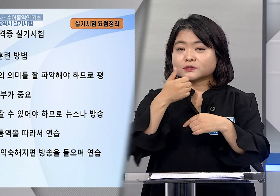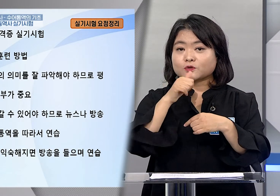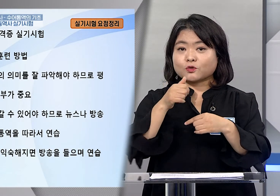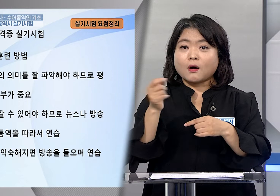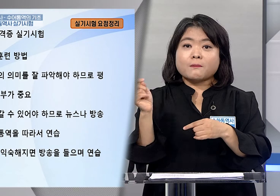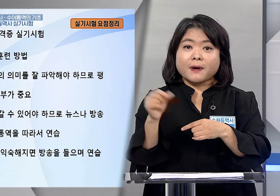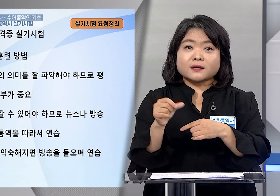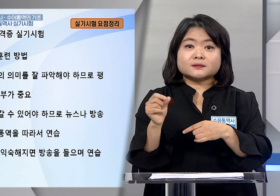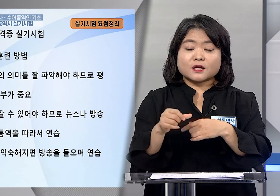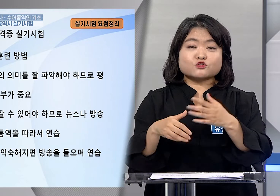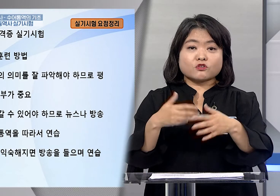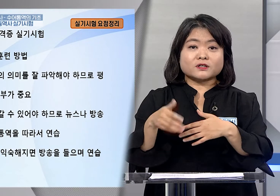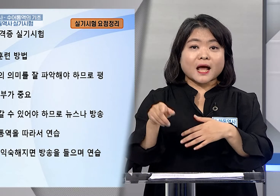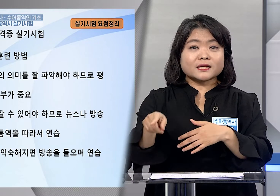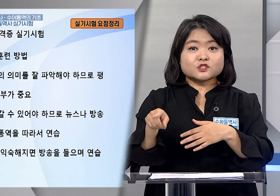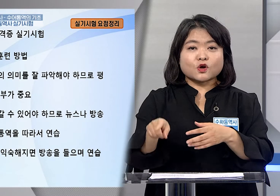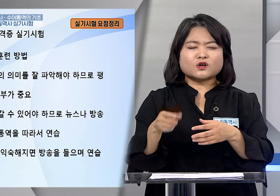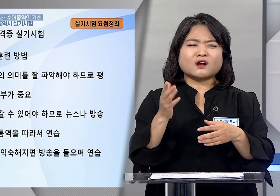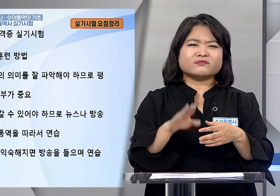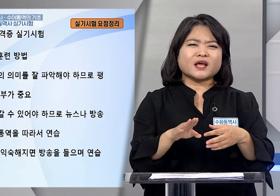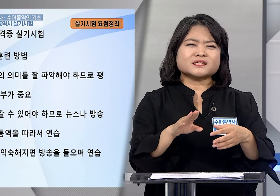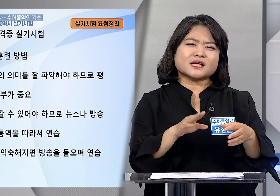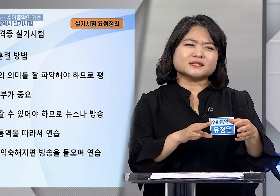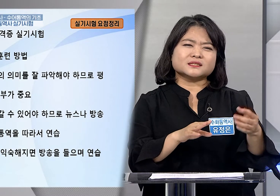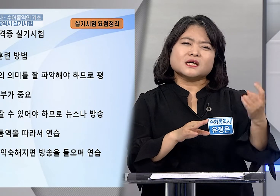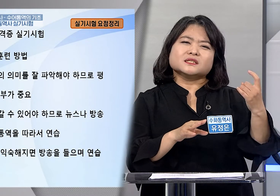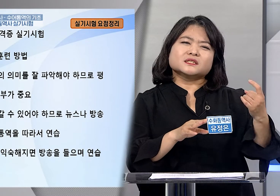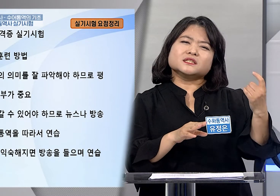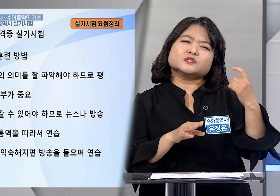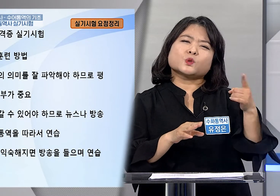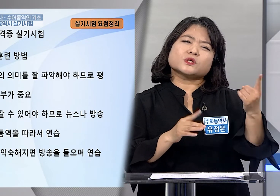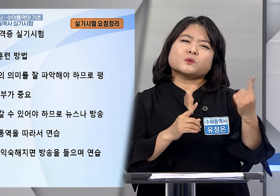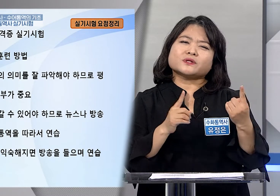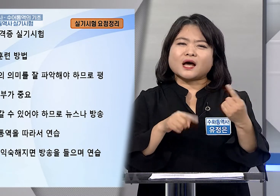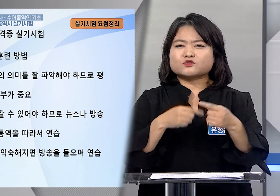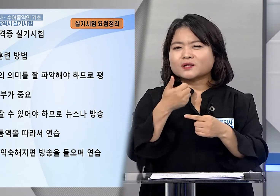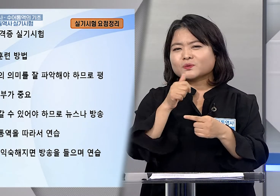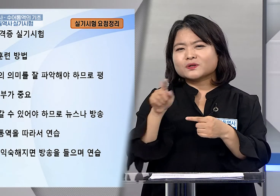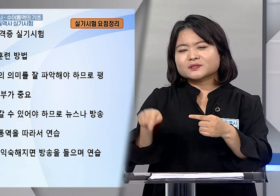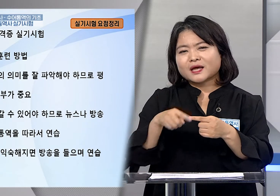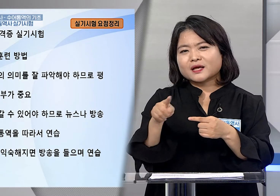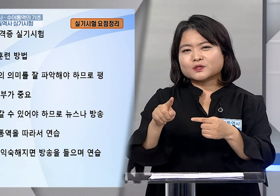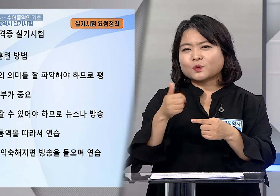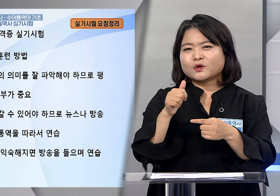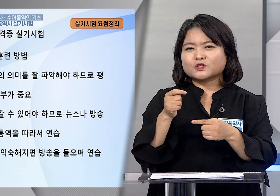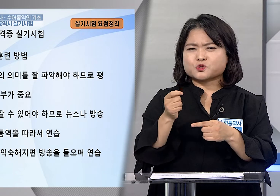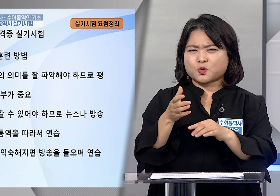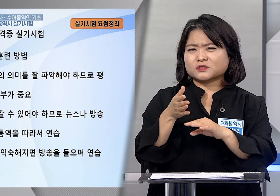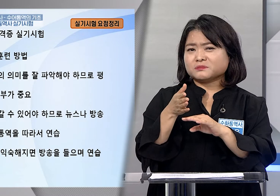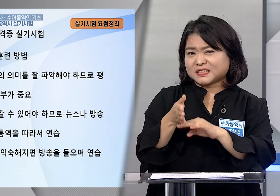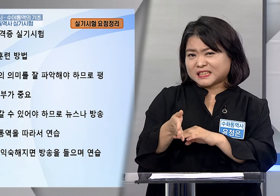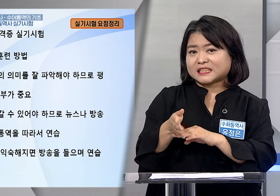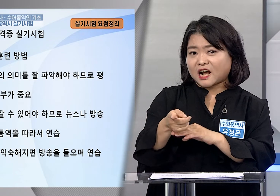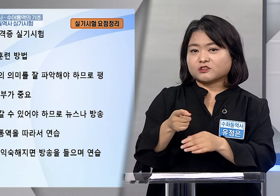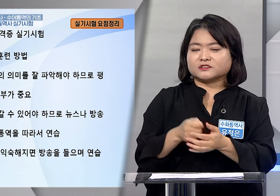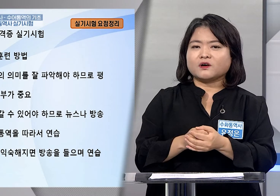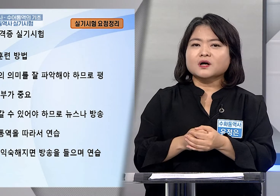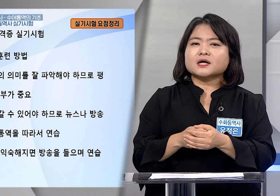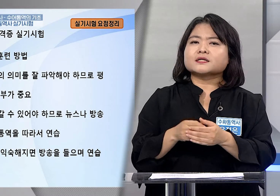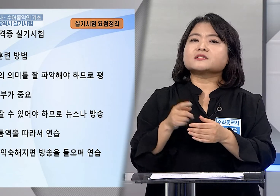수화통역사도 빠르게 수어를 하겠죠. 그런데 사실은 들리는 소리보다 수화통역사의 통역이 조금 느리긴 하거든요. 그래서